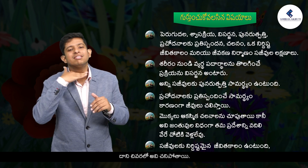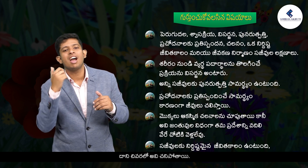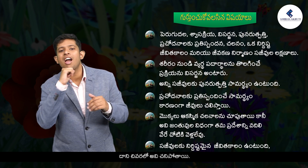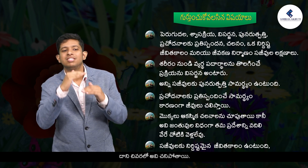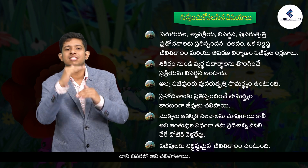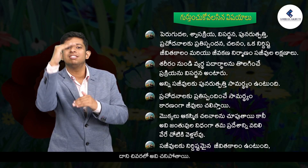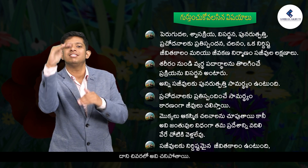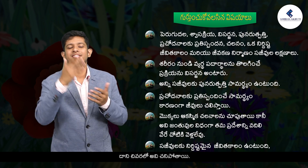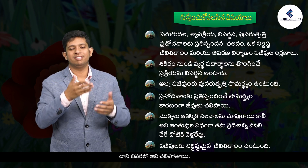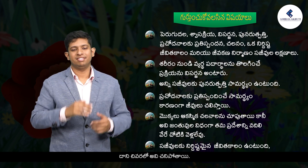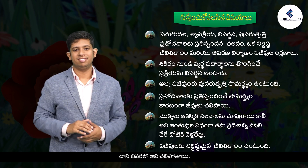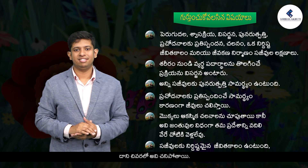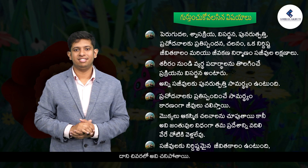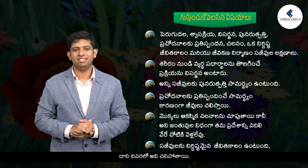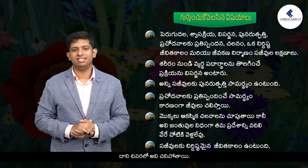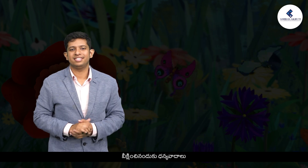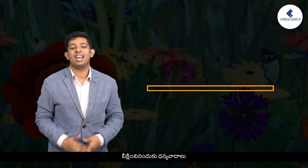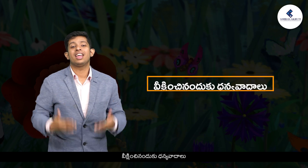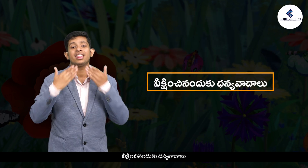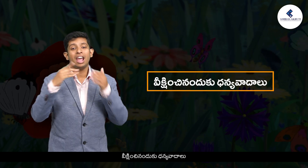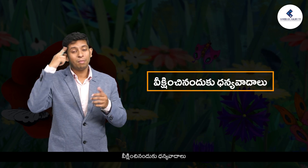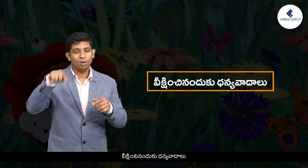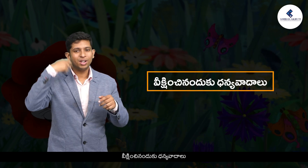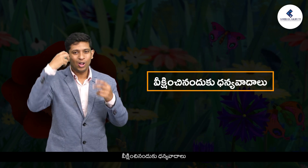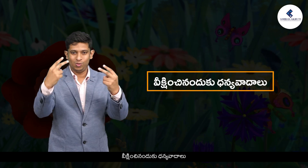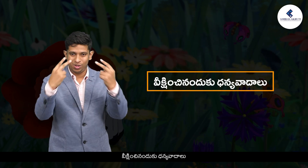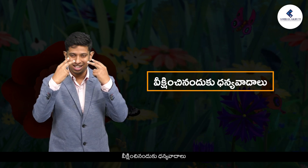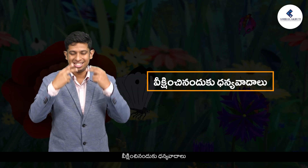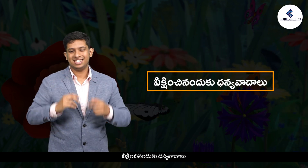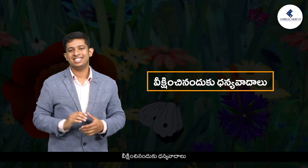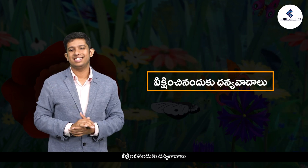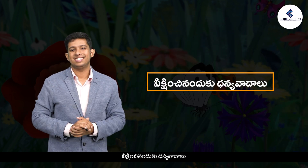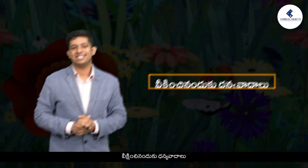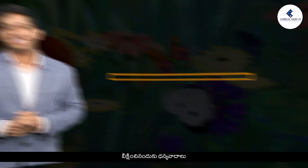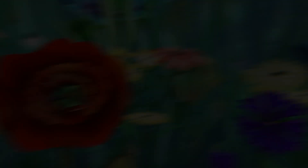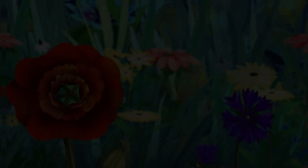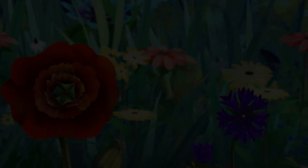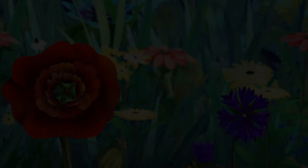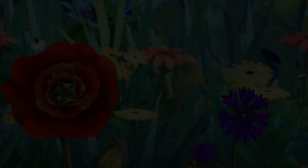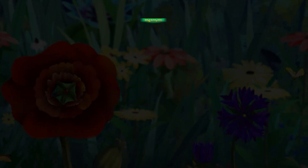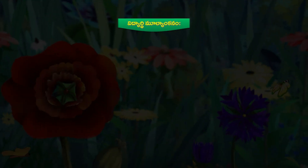వీక్షించినందుకు ధన్యవాదాలు.